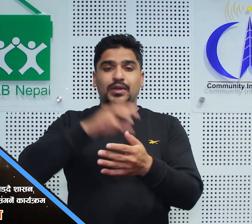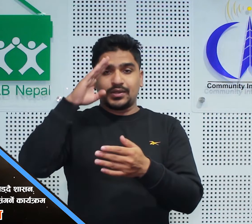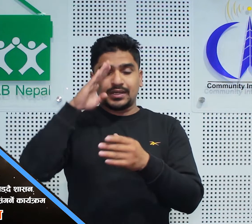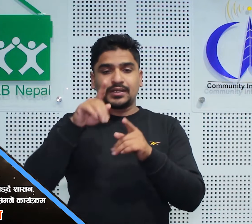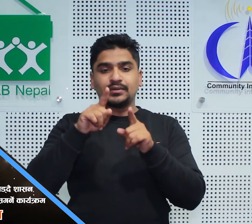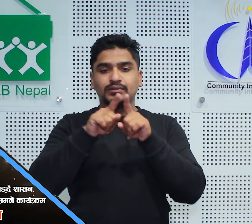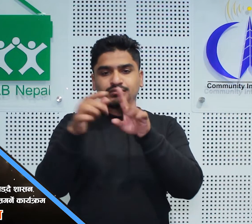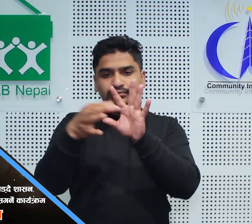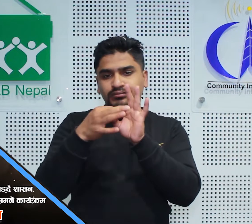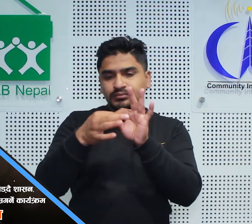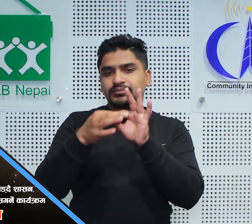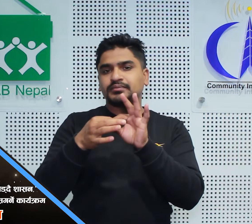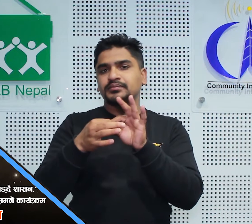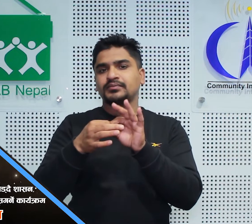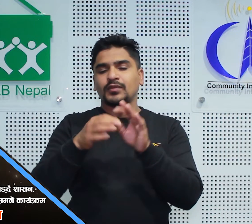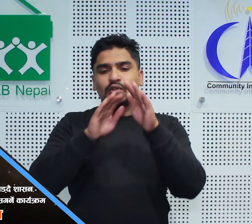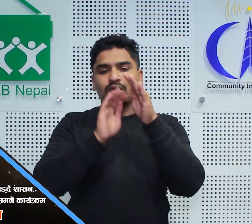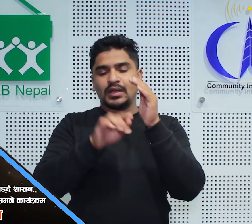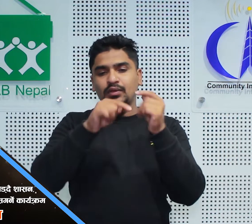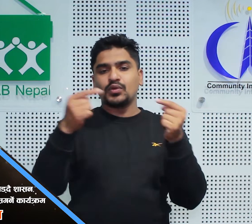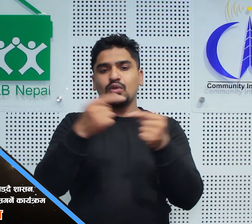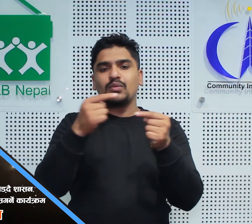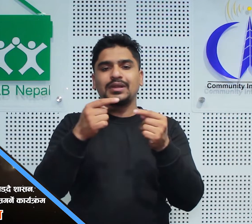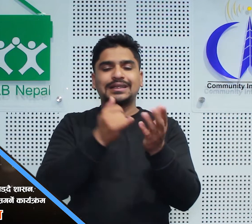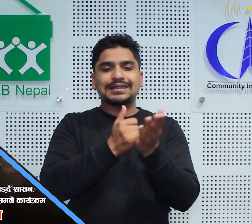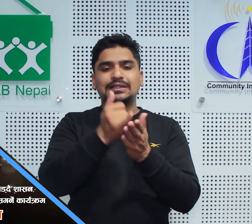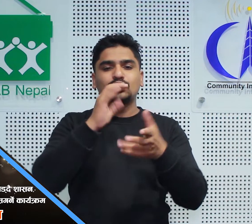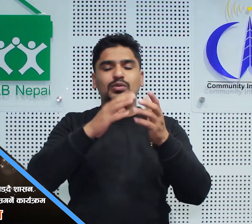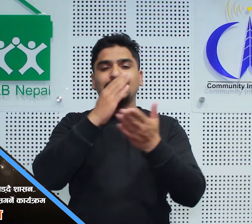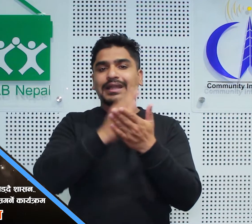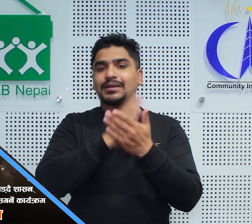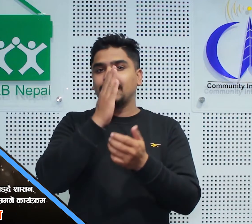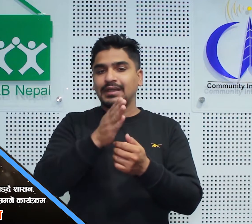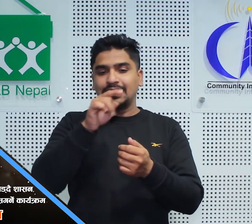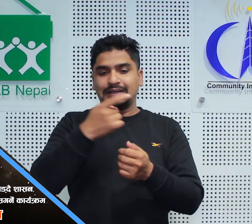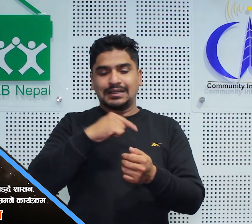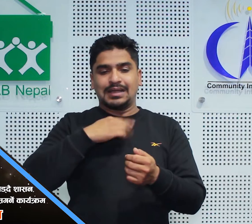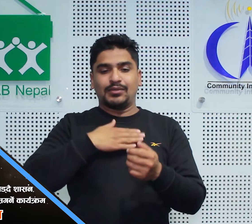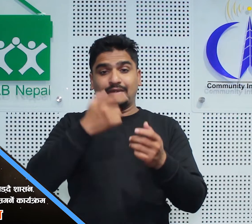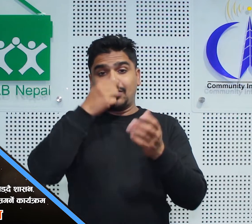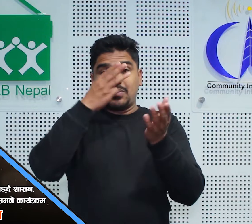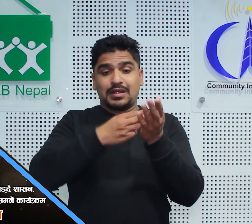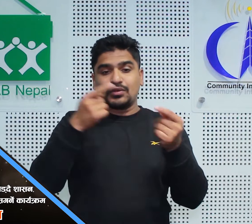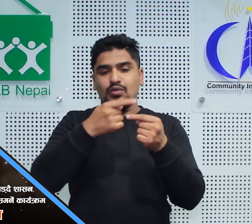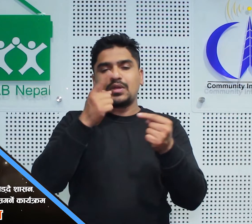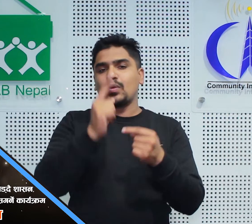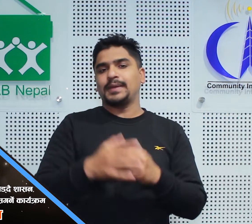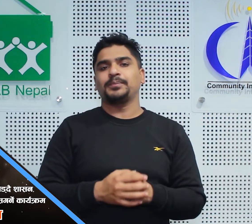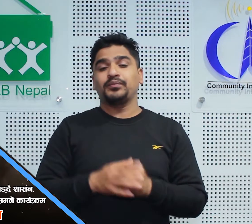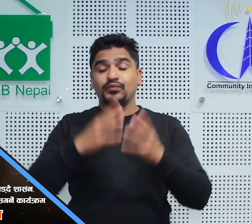सरकारसँगको साझेदारीमा सञ्चालित यो नमुना कृषि उद्यम कार्यक्रमले आज हाम्रो गाउँ मात्रै नमुना भएको छैन, सिङ्गो